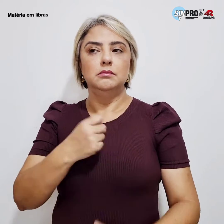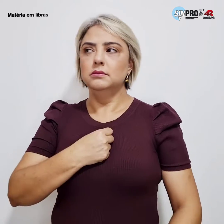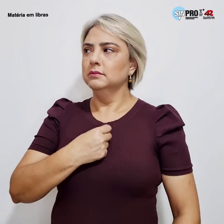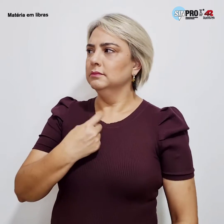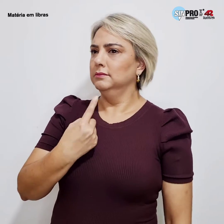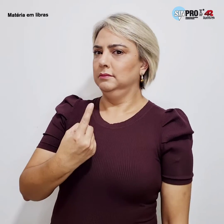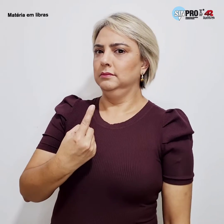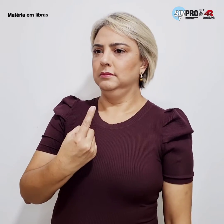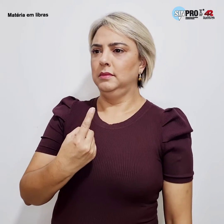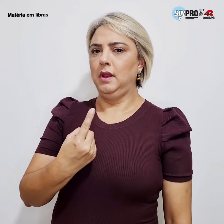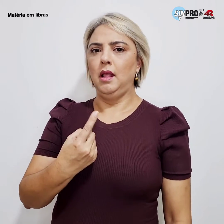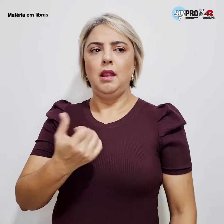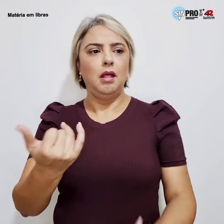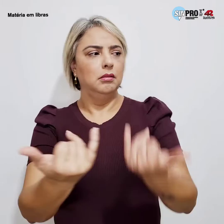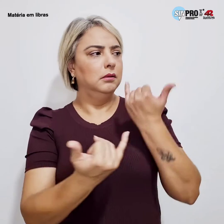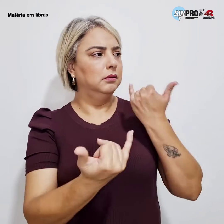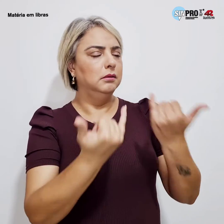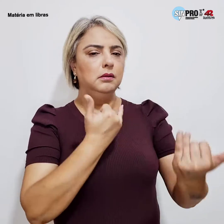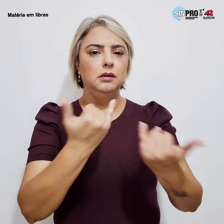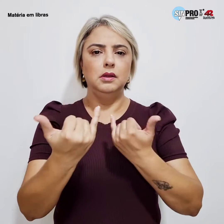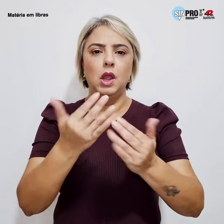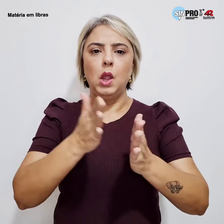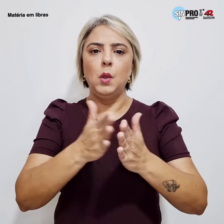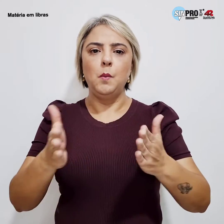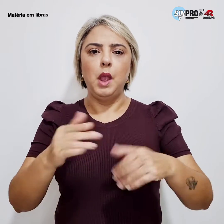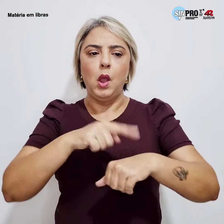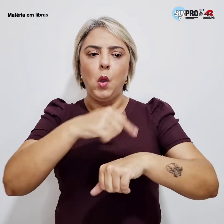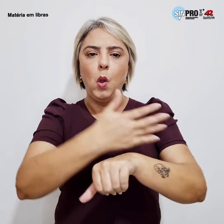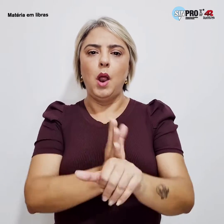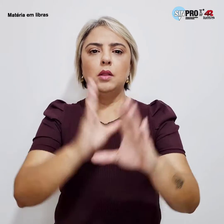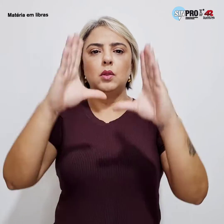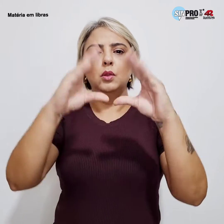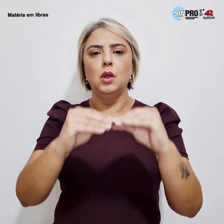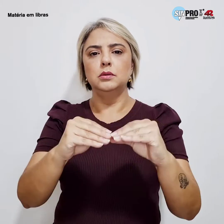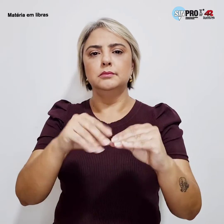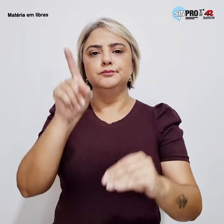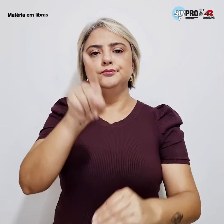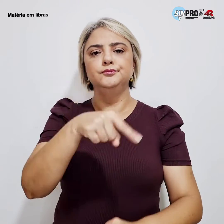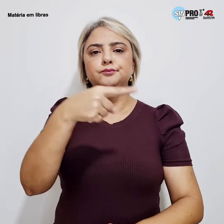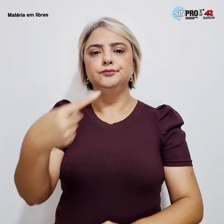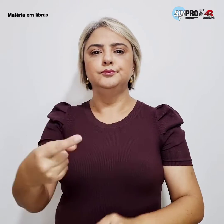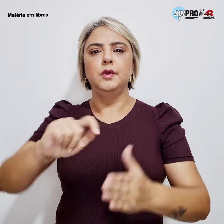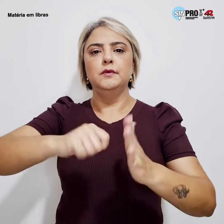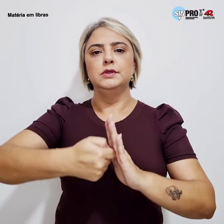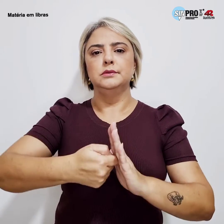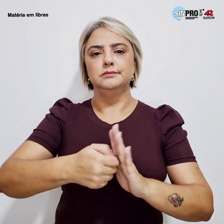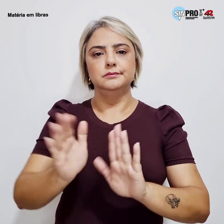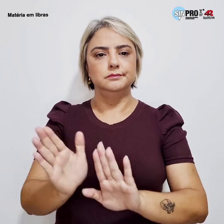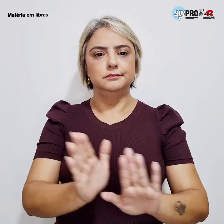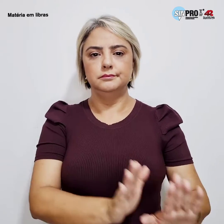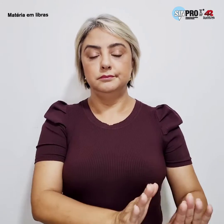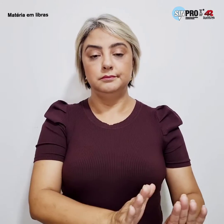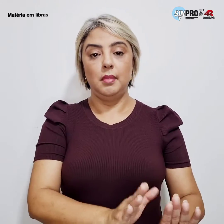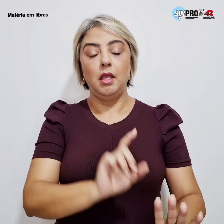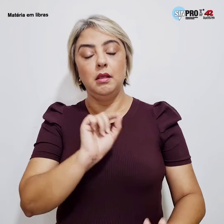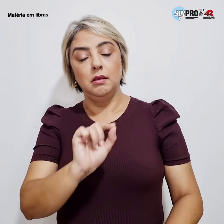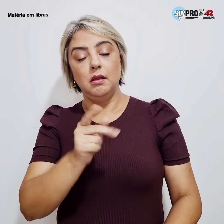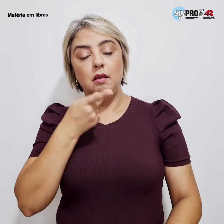surpreendido pela notícia que o período noturno seria totalmente fechado. A justificativa